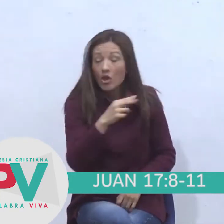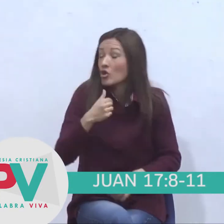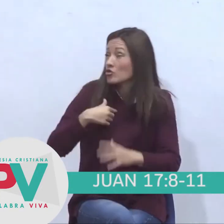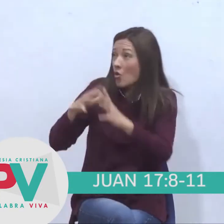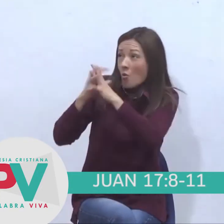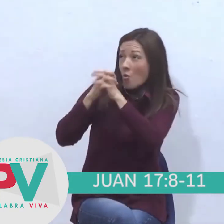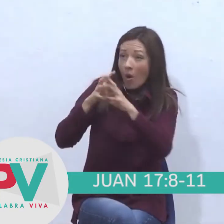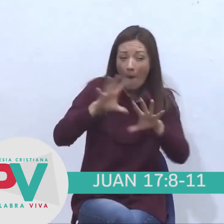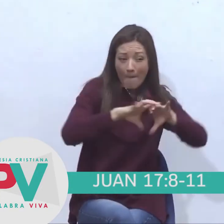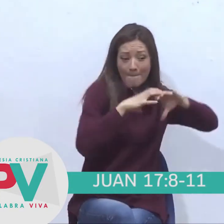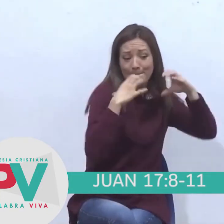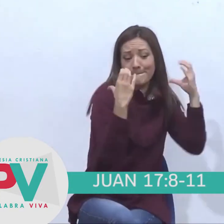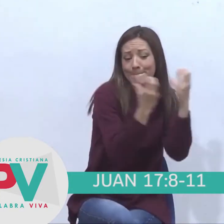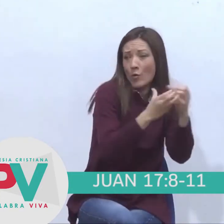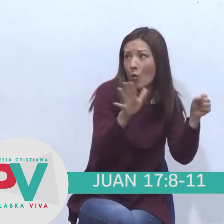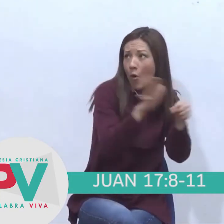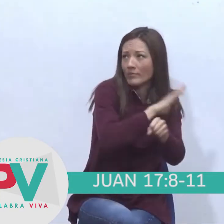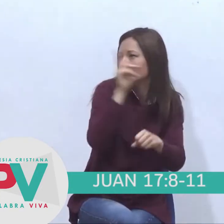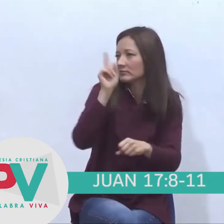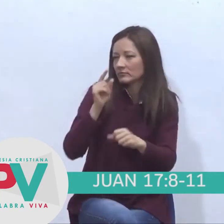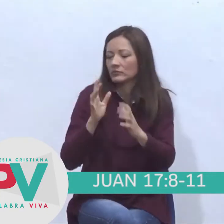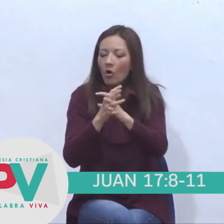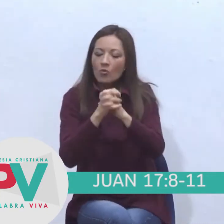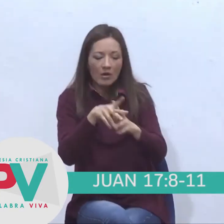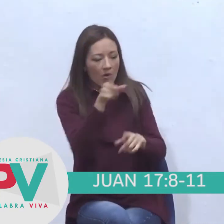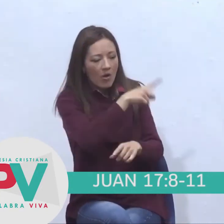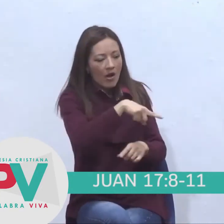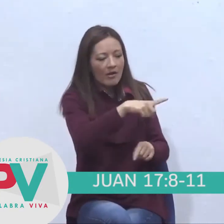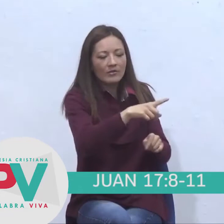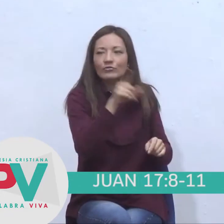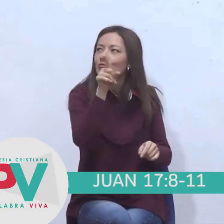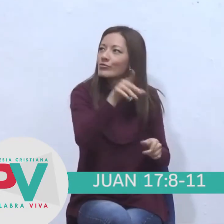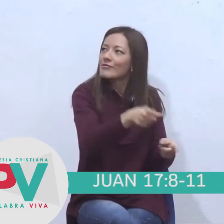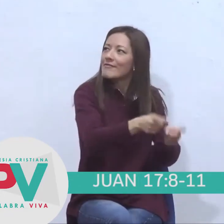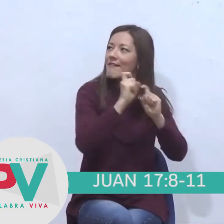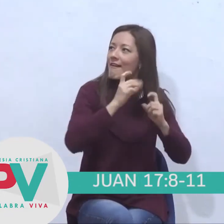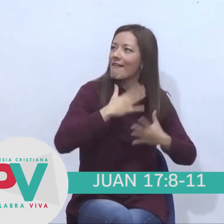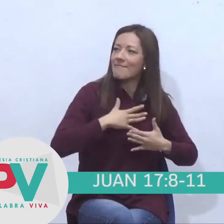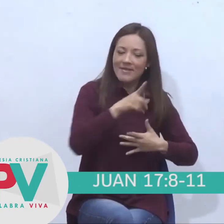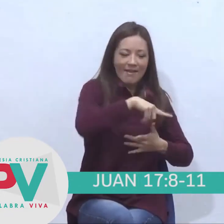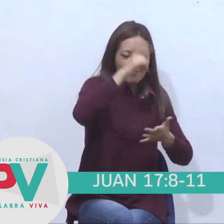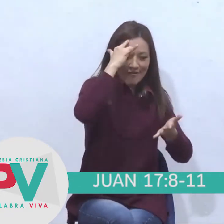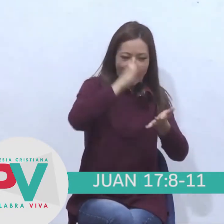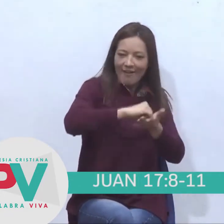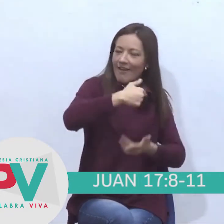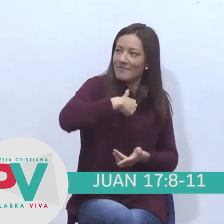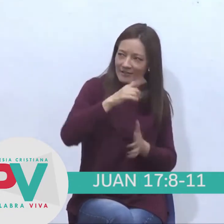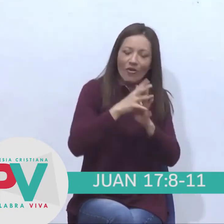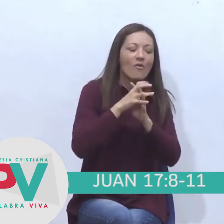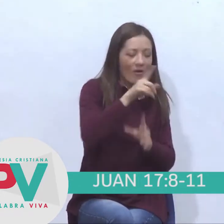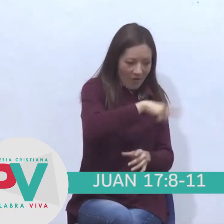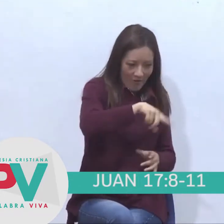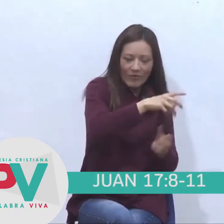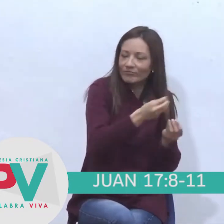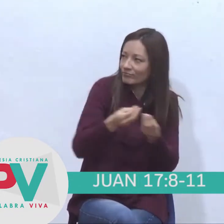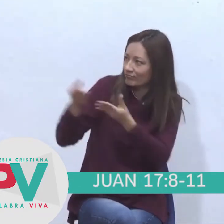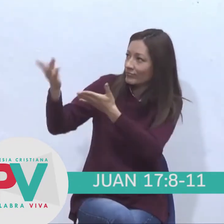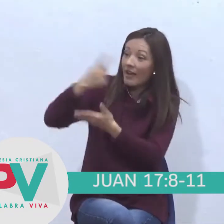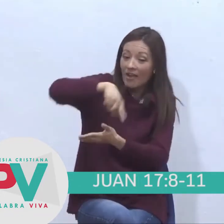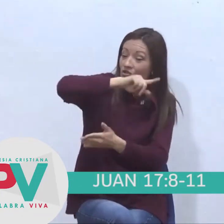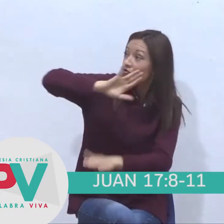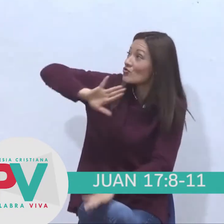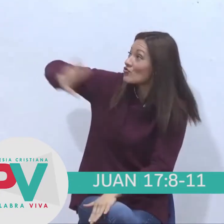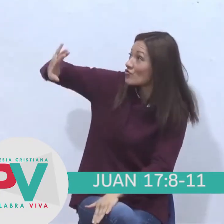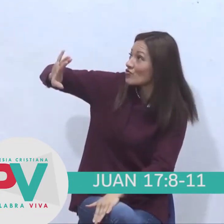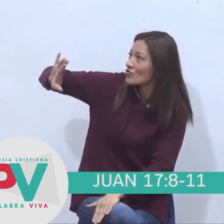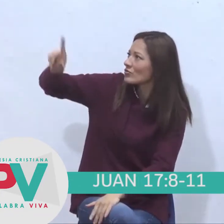me diste, porque tuyos son. Y todo lo mío es tuyo, y lo tuyo mío, y he sido